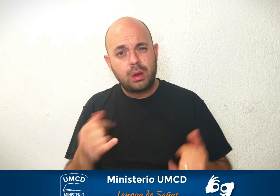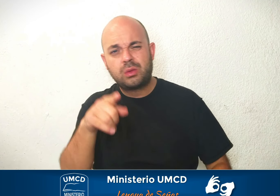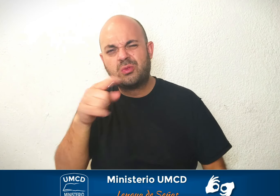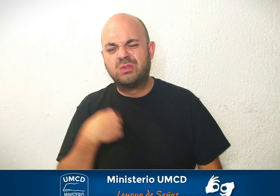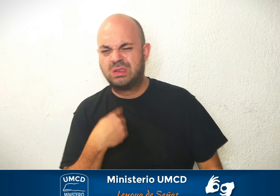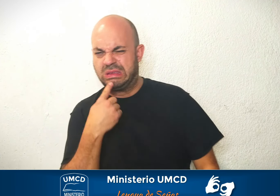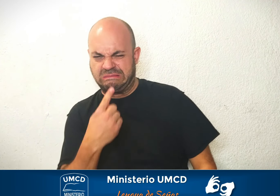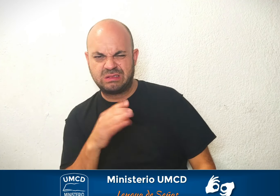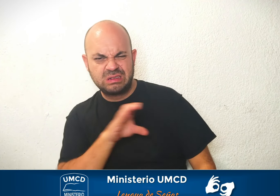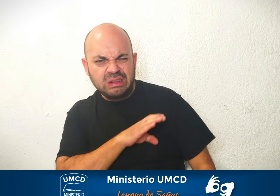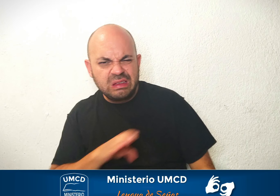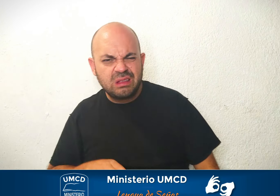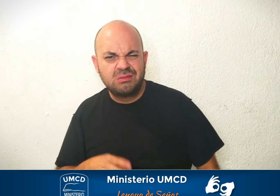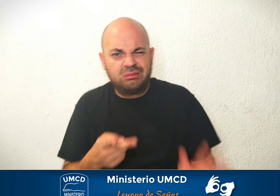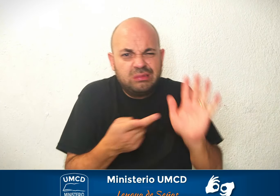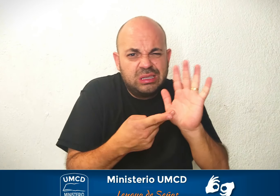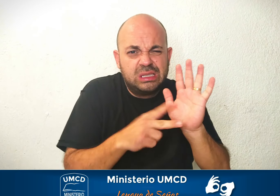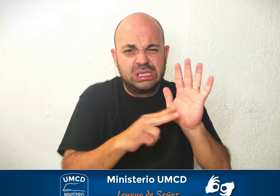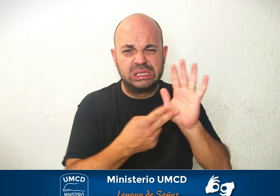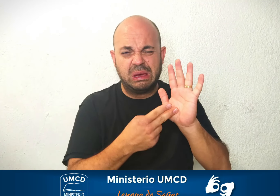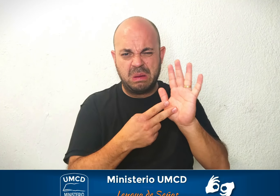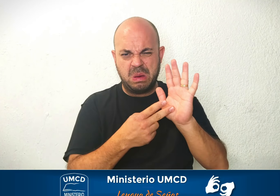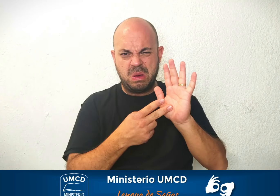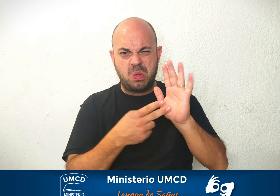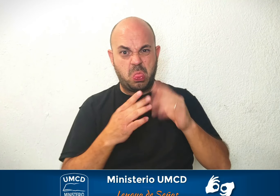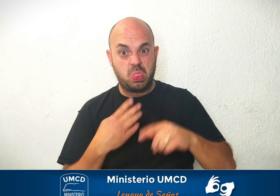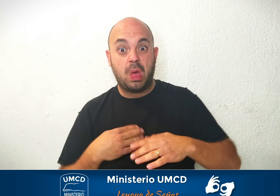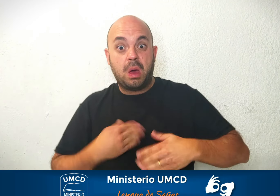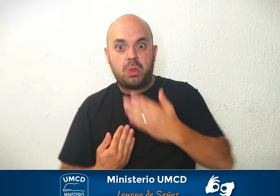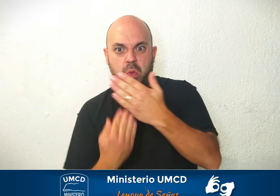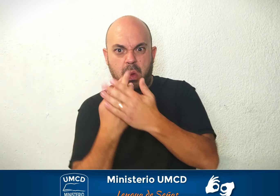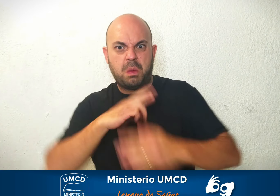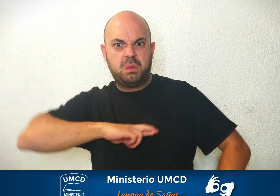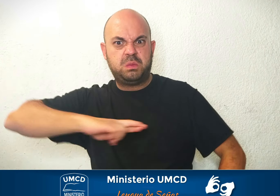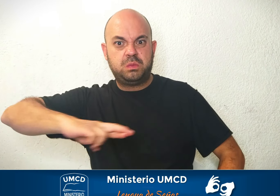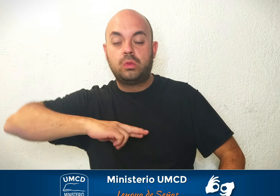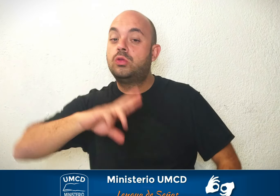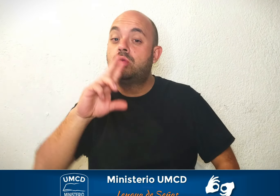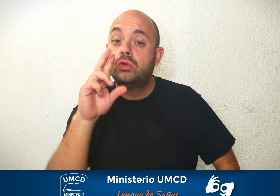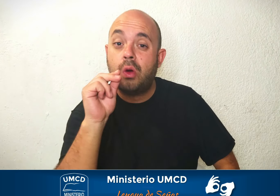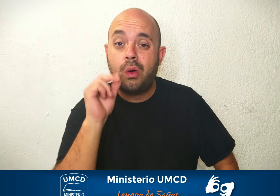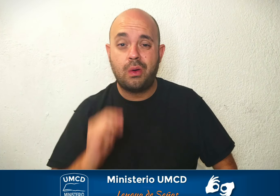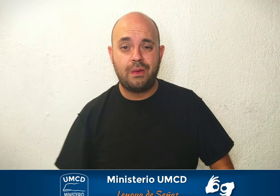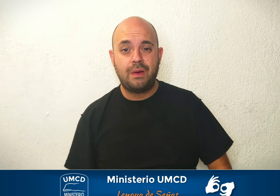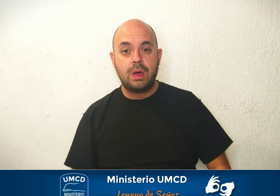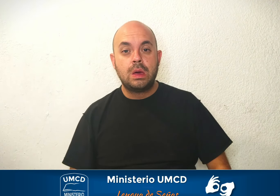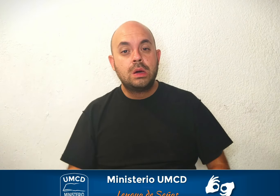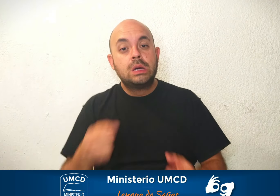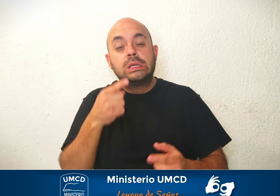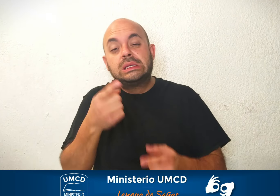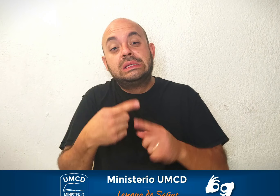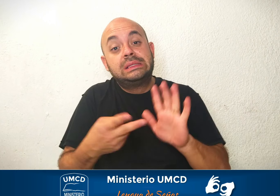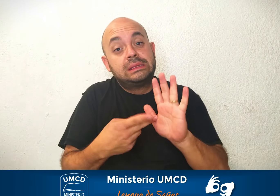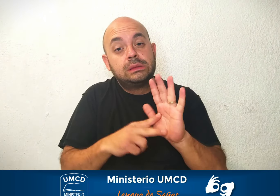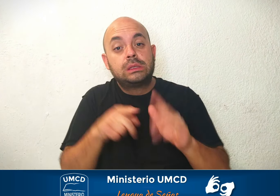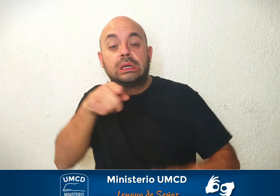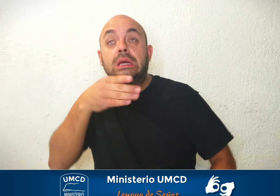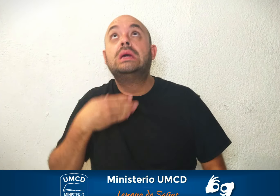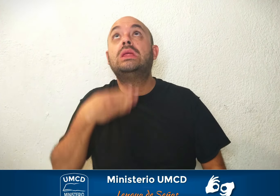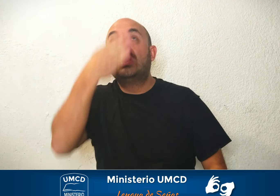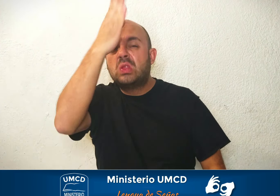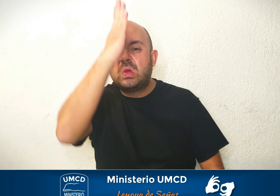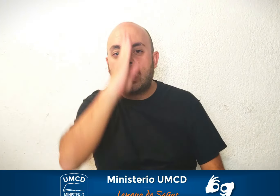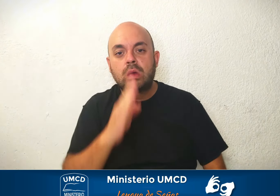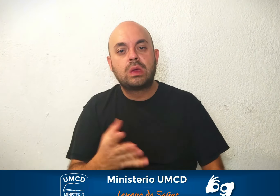de esta nueva posición, de la cual usted no está conocedor. Déjeme decirle, Cristo quiere